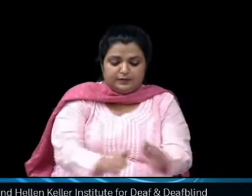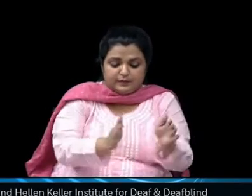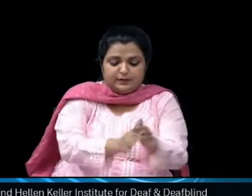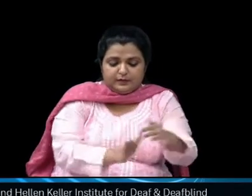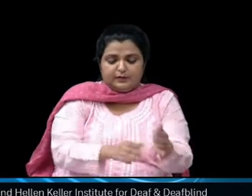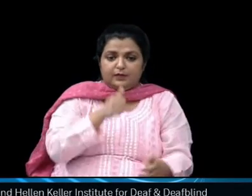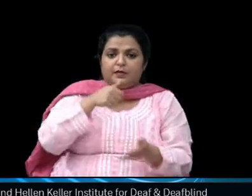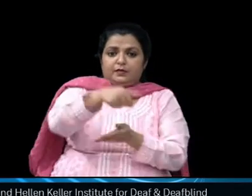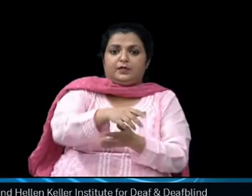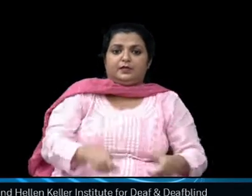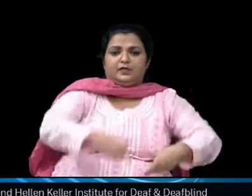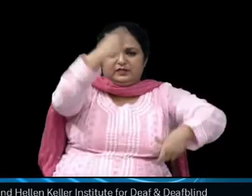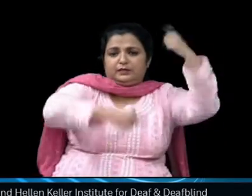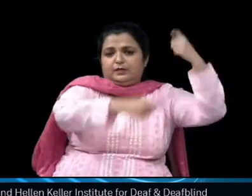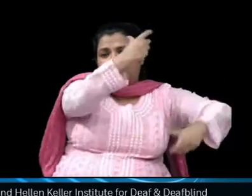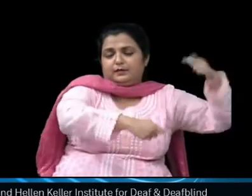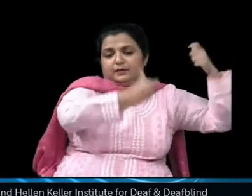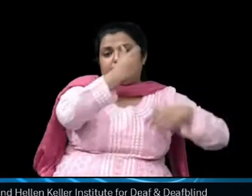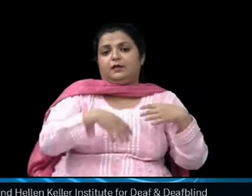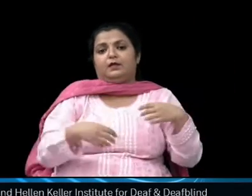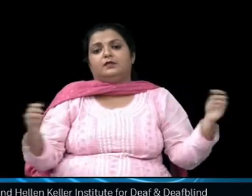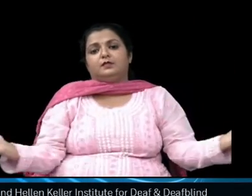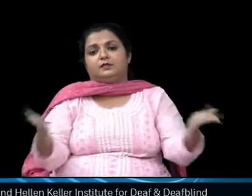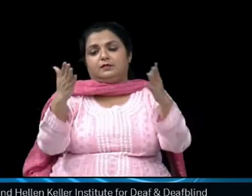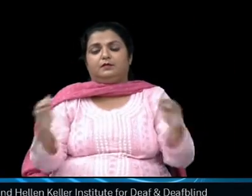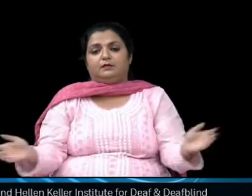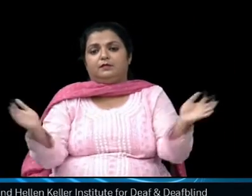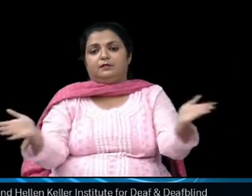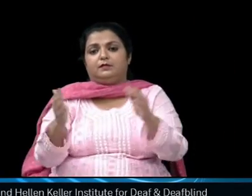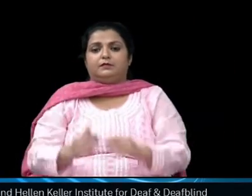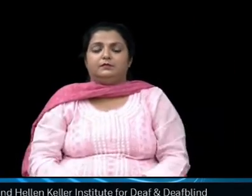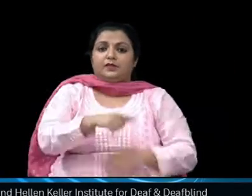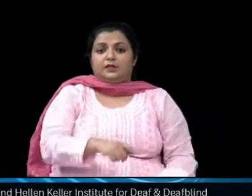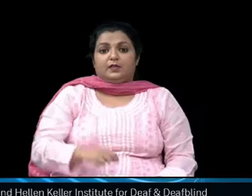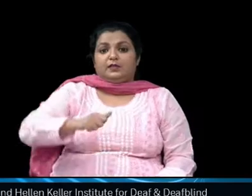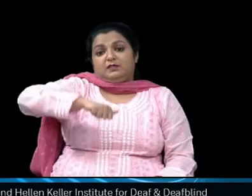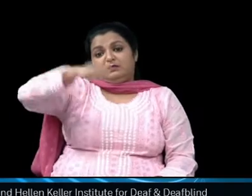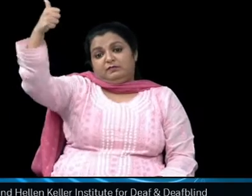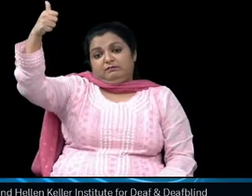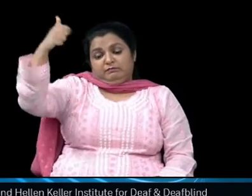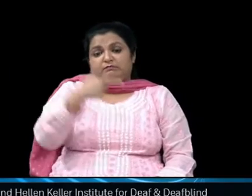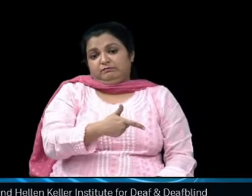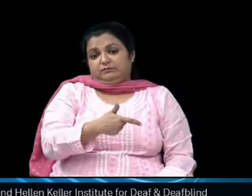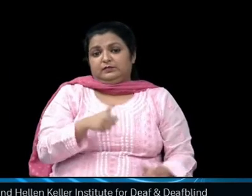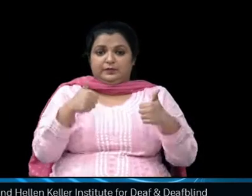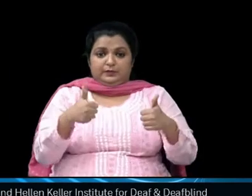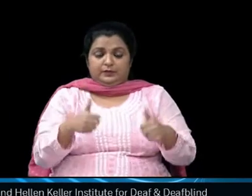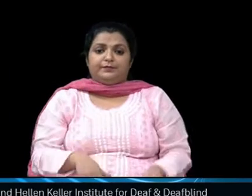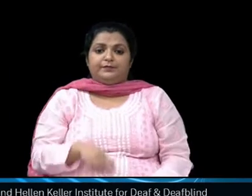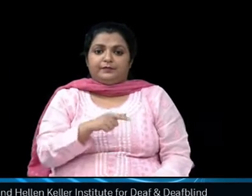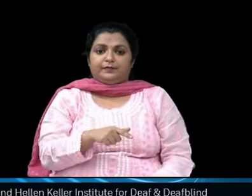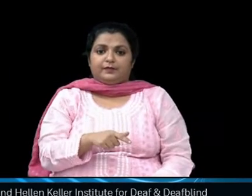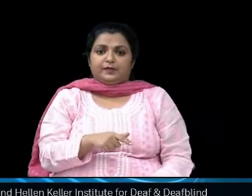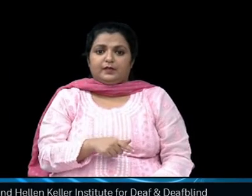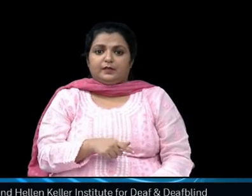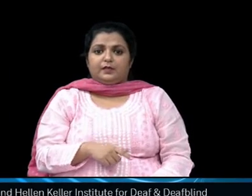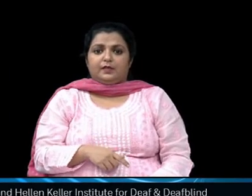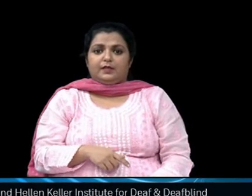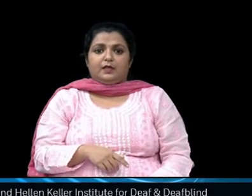अंतर राज्या 13 कोटी त्रेचालिस लक्ष रागोरी चे उद्धिश्ट ठोल्यत आगर आए राज्या चा